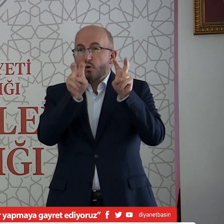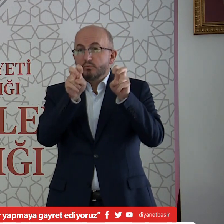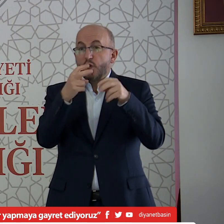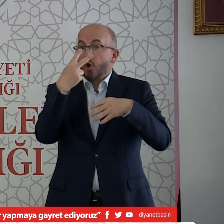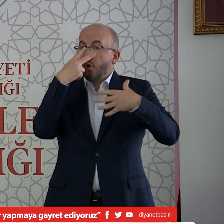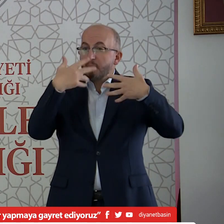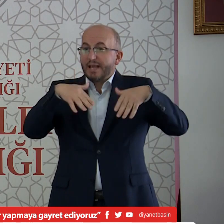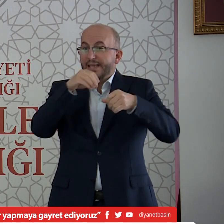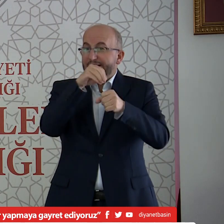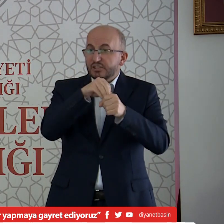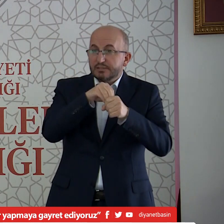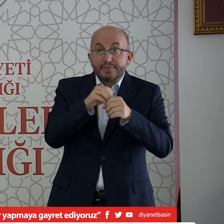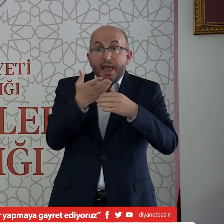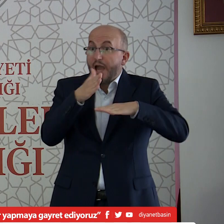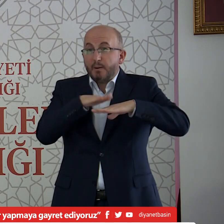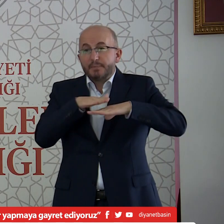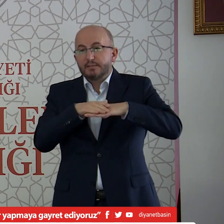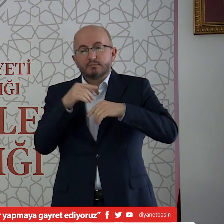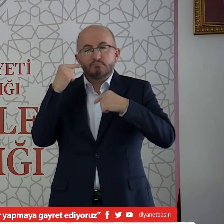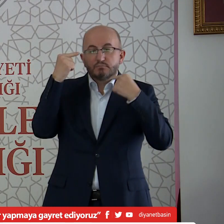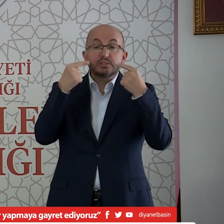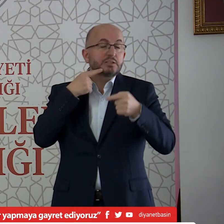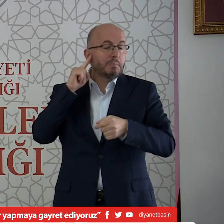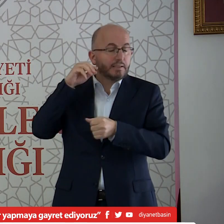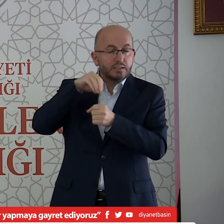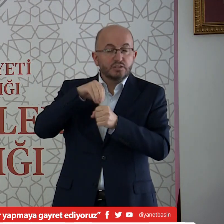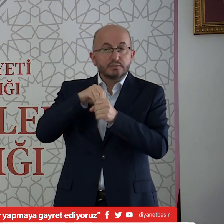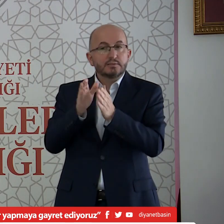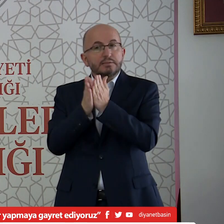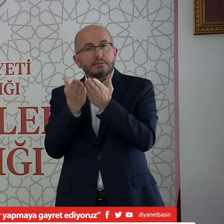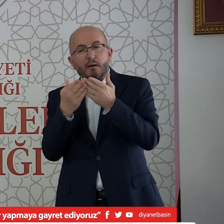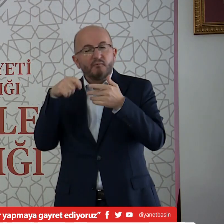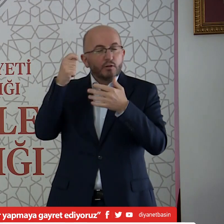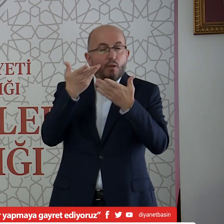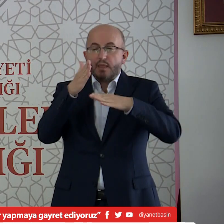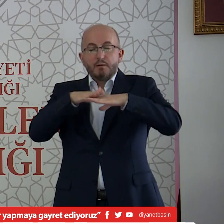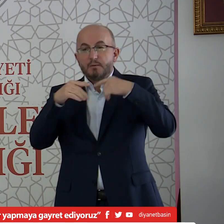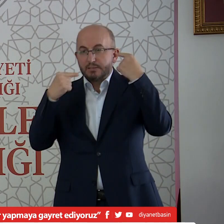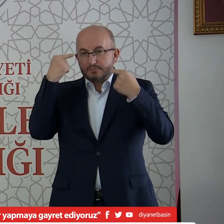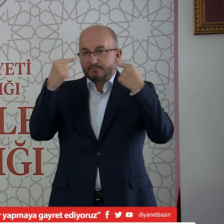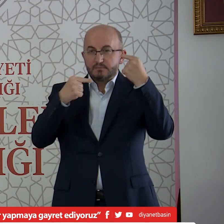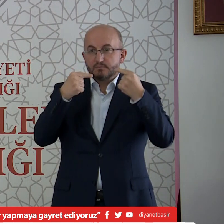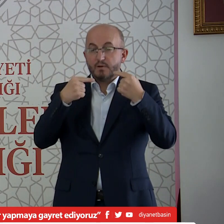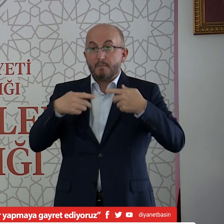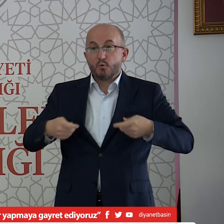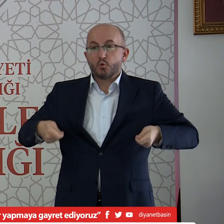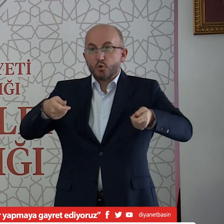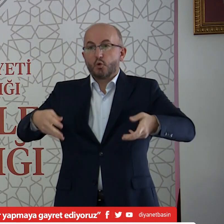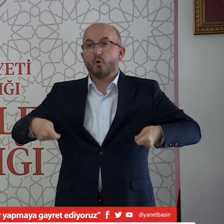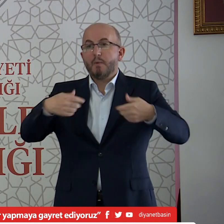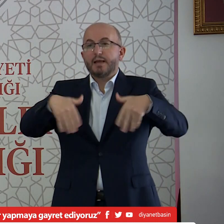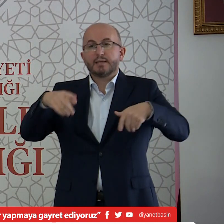görme engellilerle ilgili neler yapabiliriz? İşitme engellilerimizle ilgili neler yapabiliriz? Fiziksel